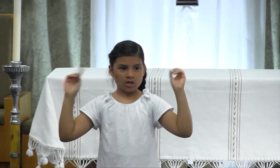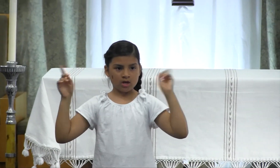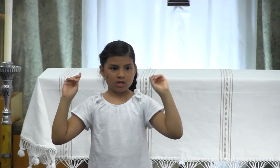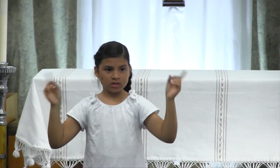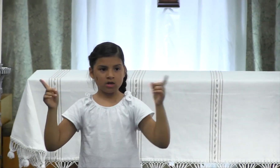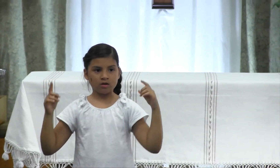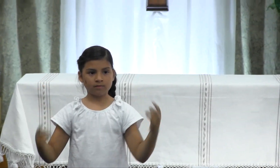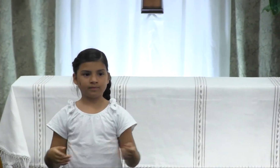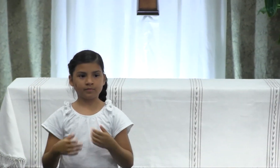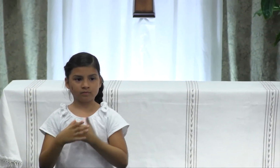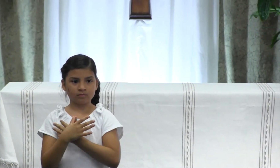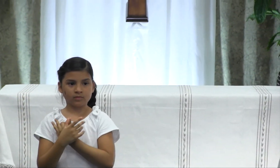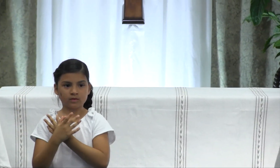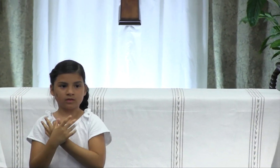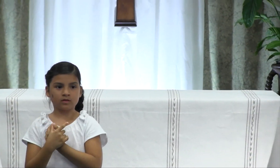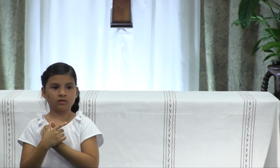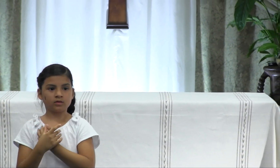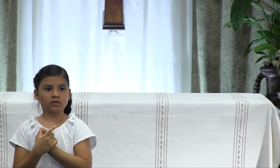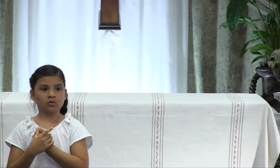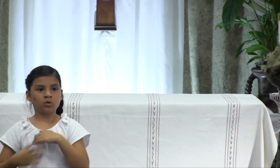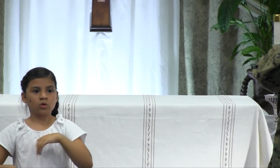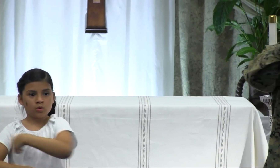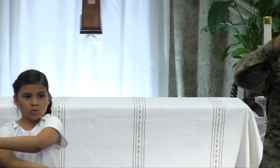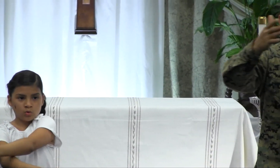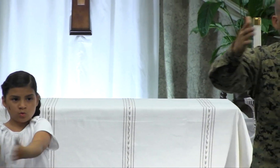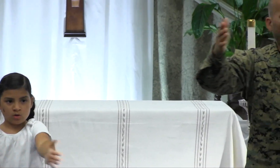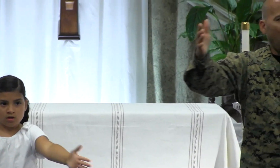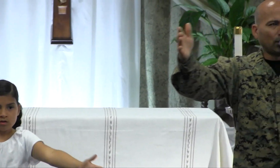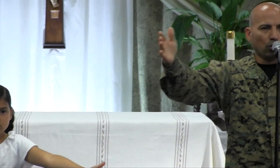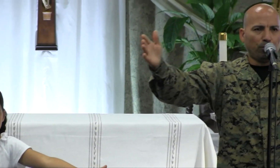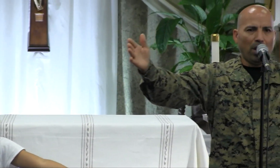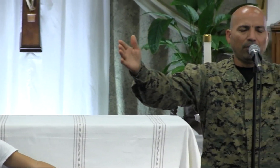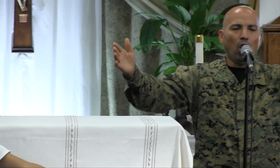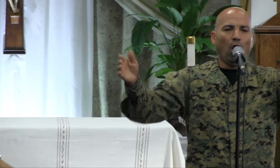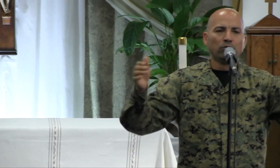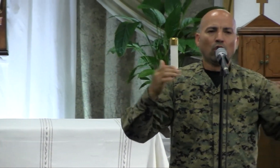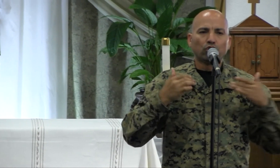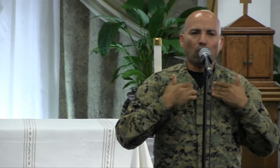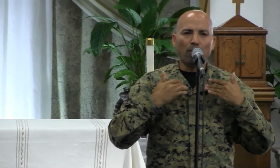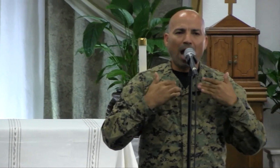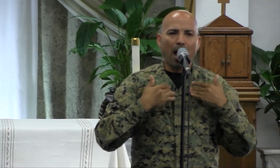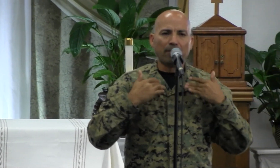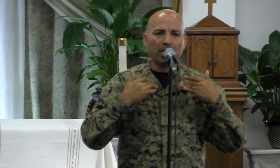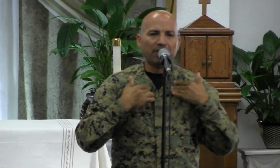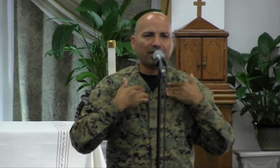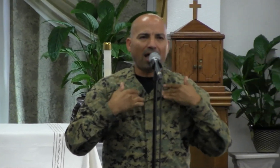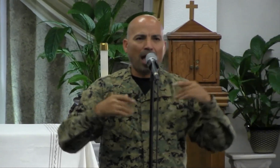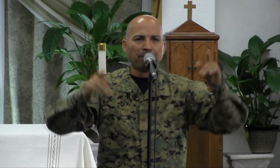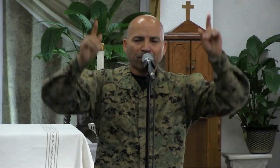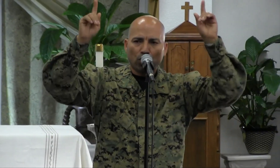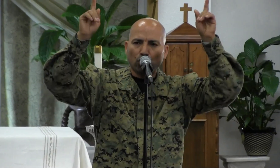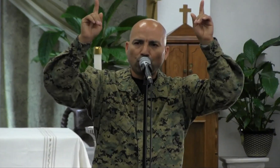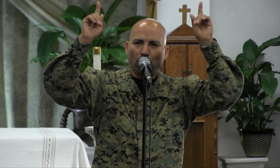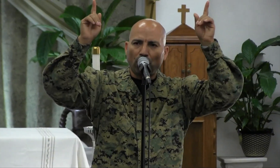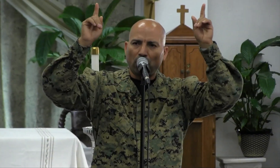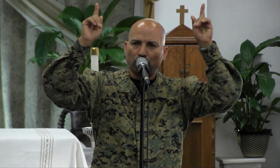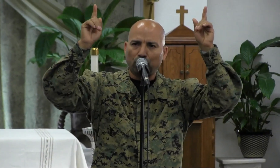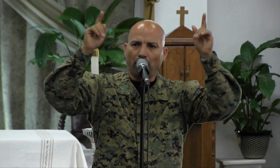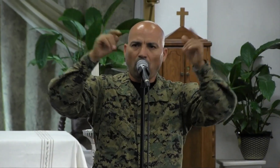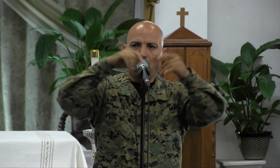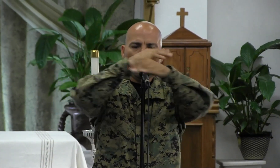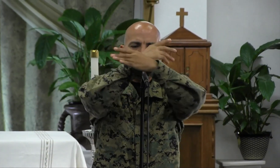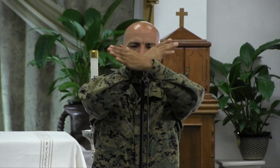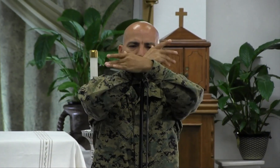yo te la entrego, Espíritu Santo, toca tu pueblo. Toma mi vida, yo te